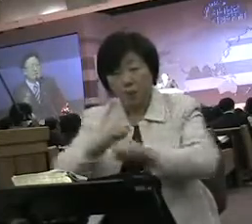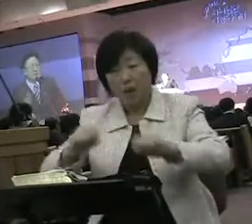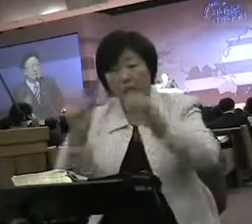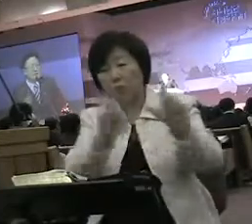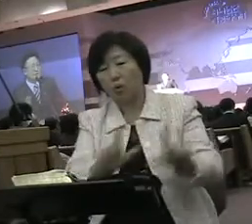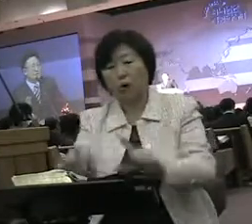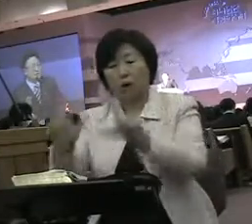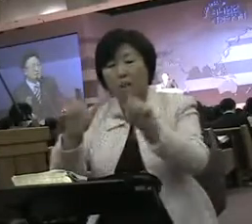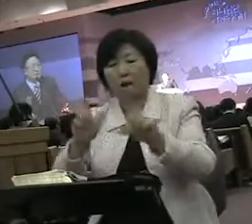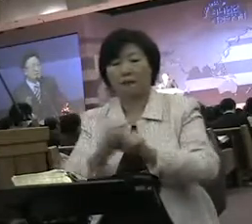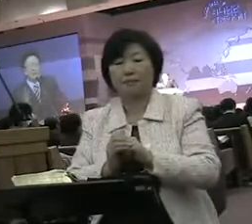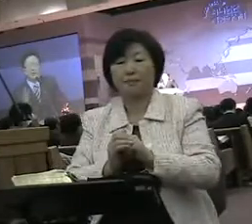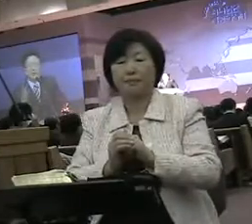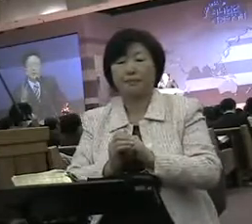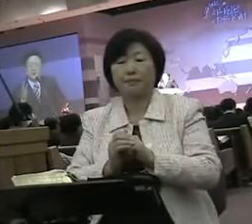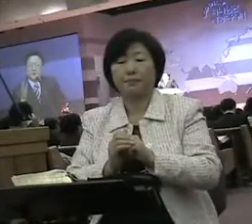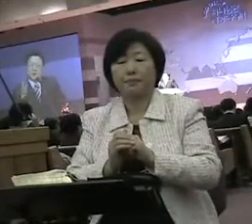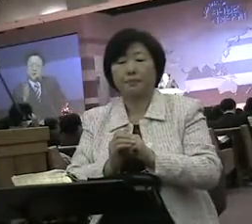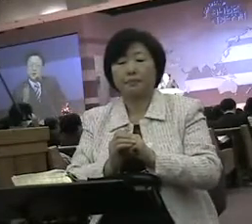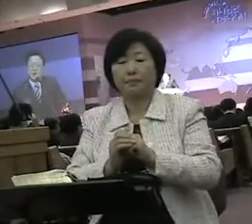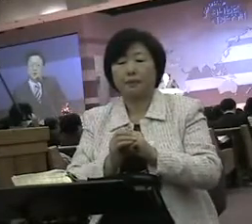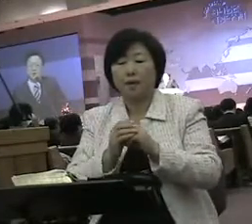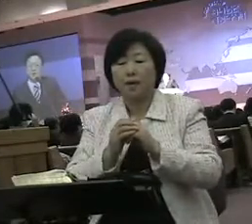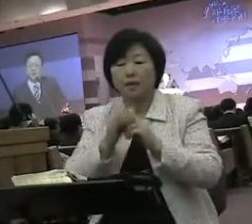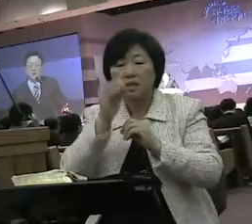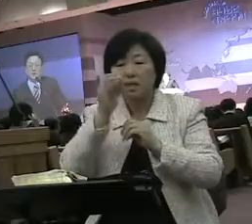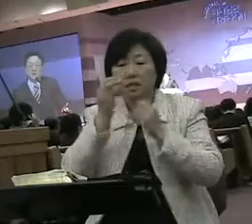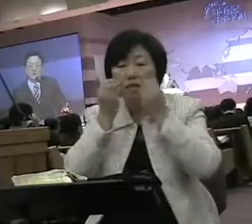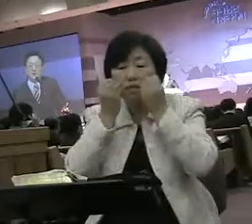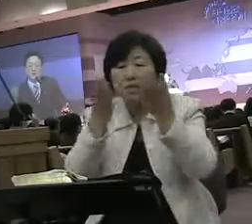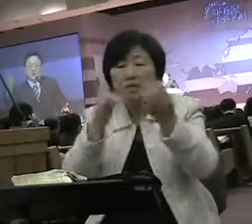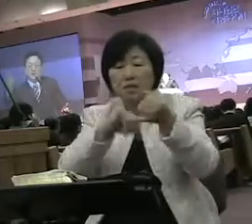광야 생활을 신약에서 요약하고 있는